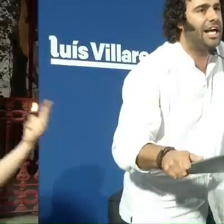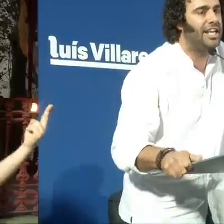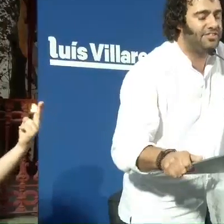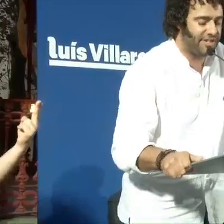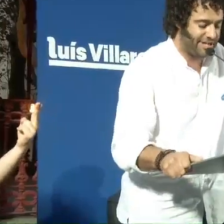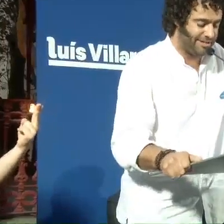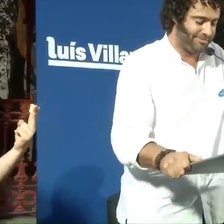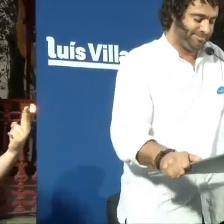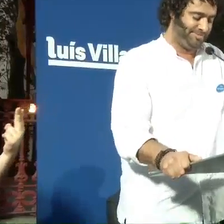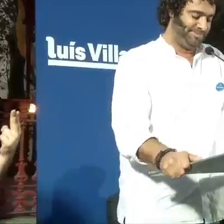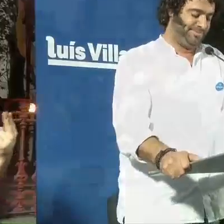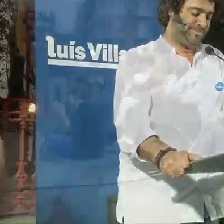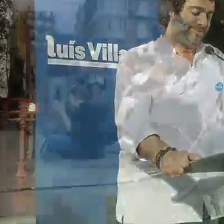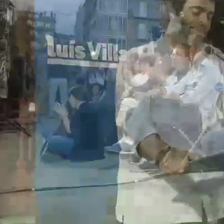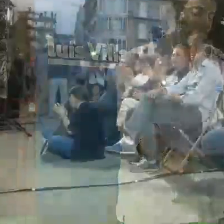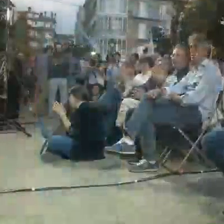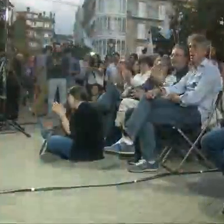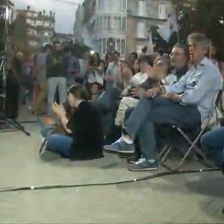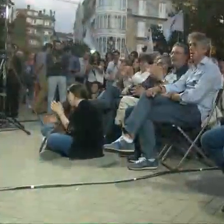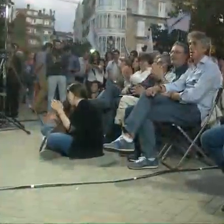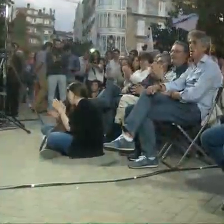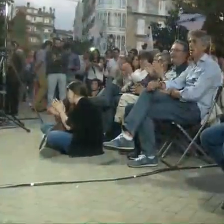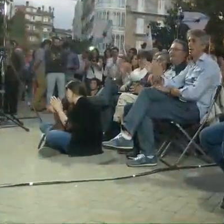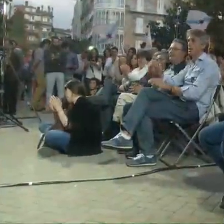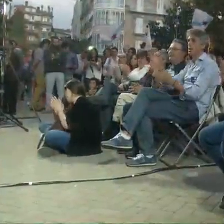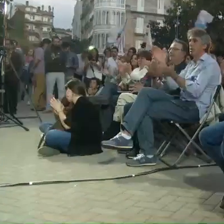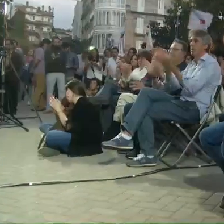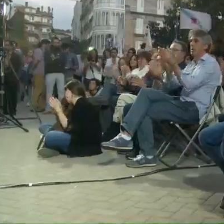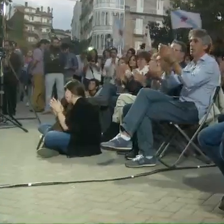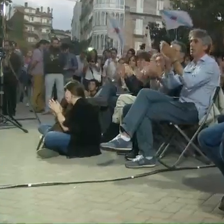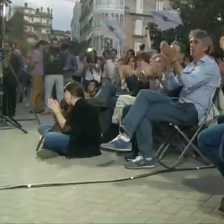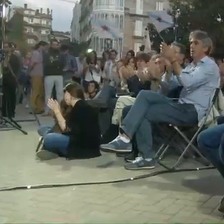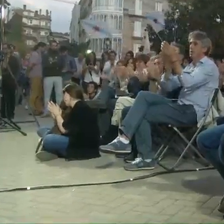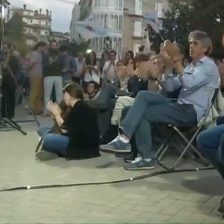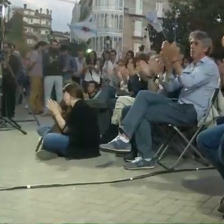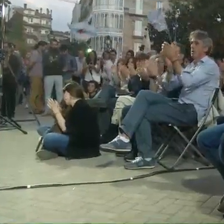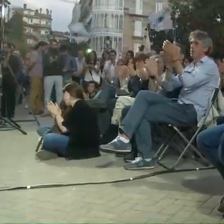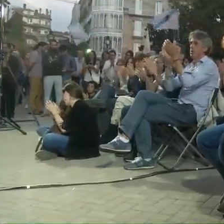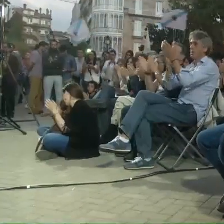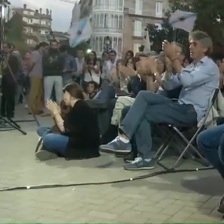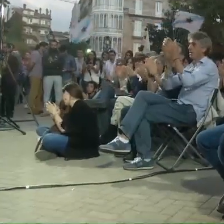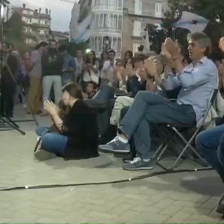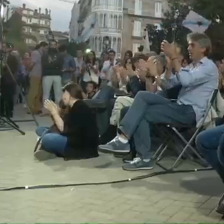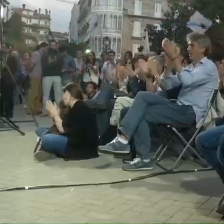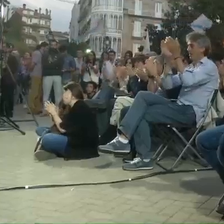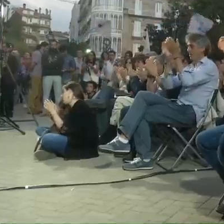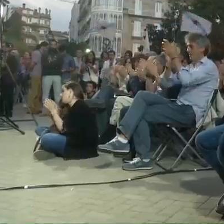principal de toda Galicia, a nosa provincia. Moitas